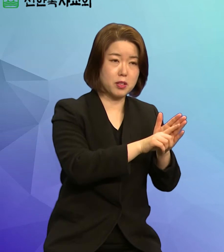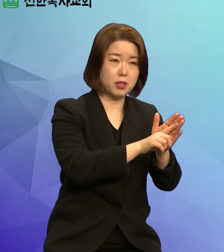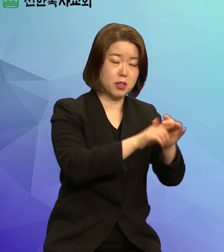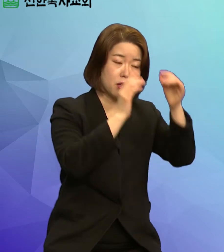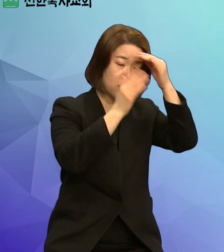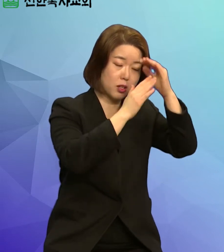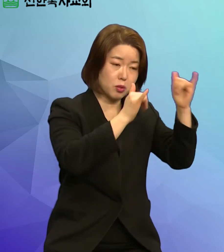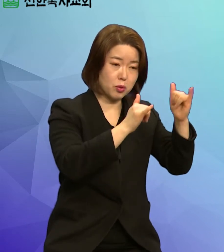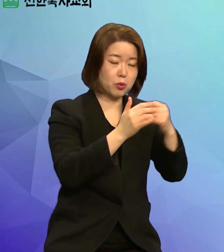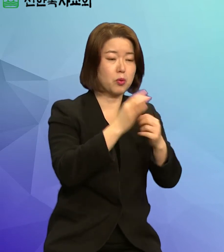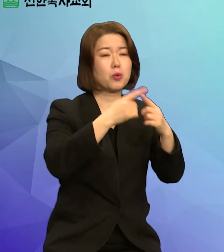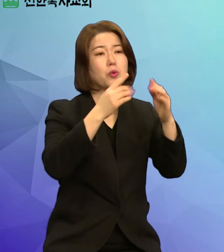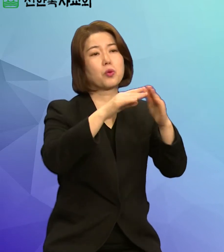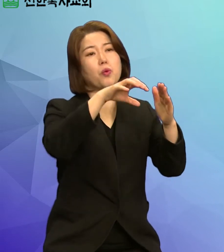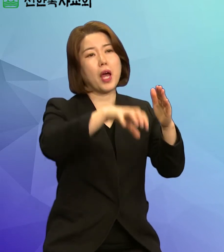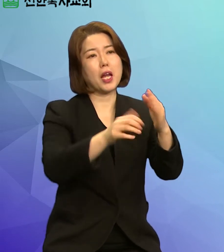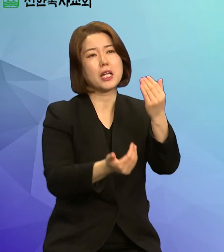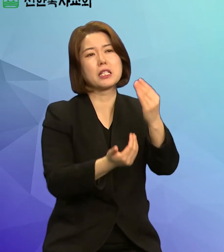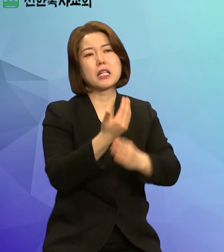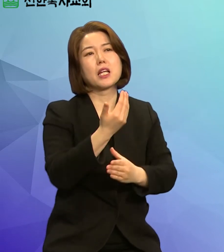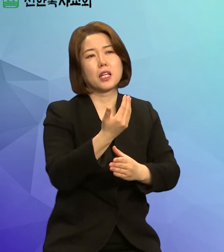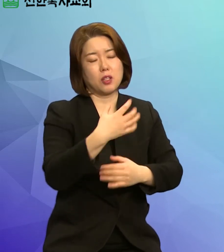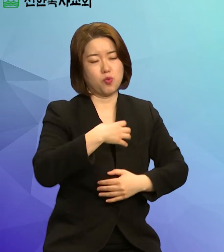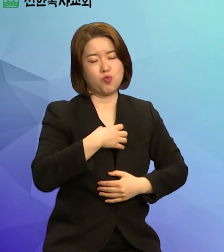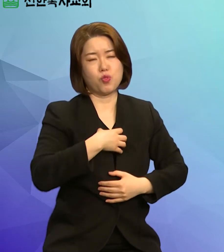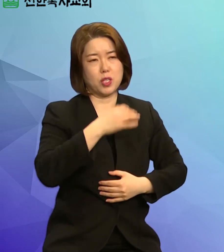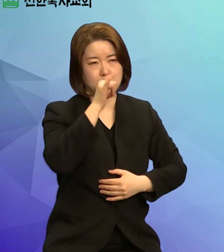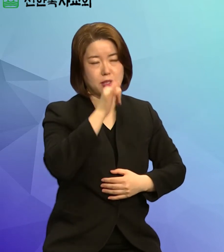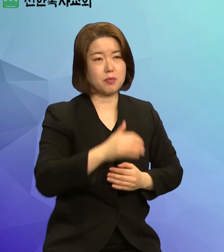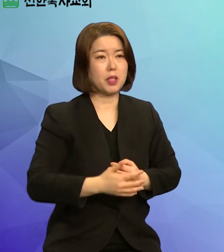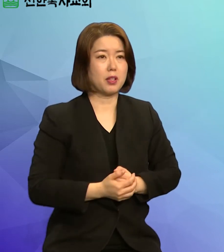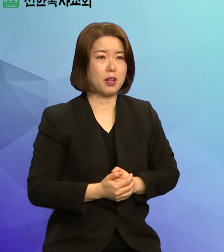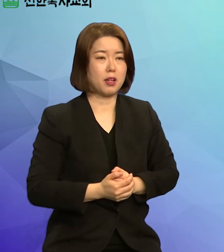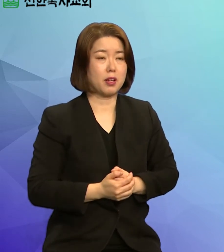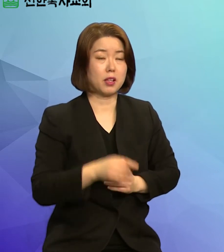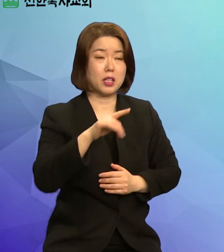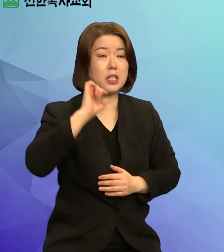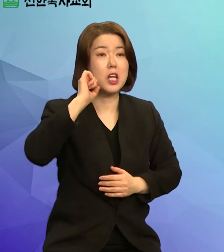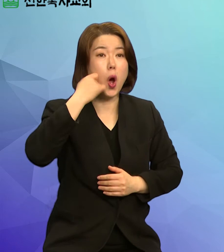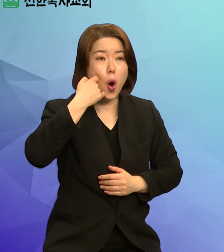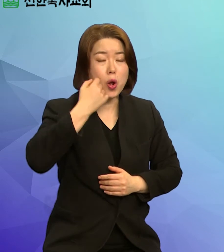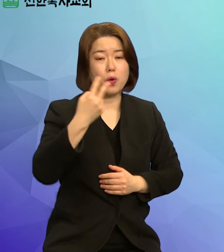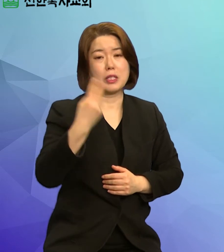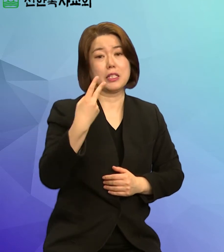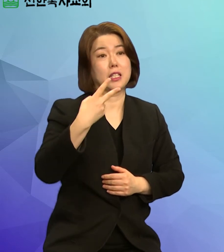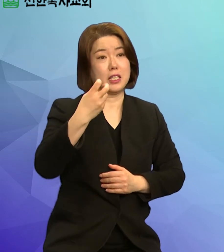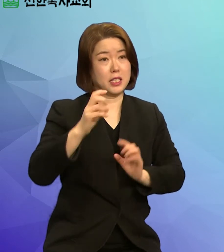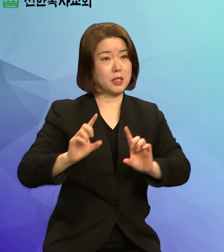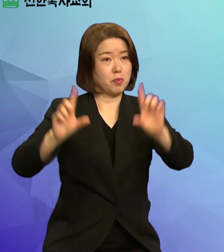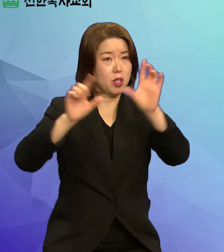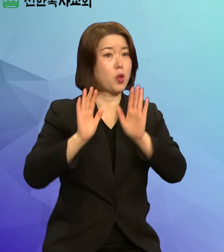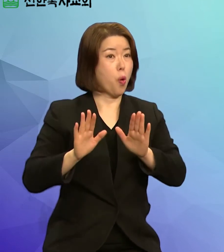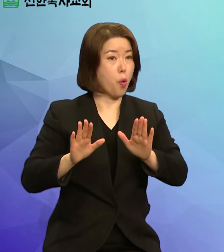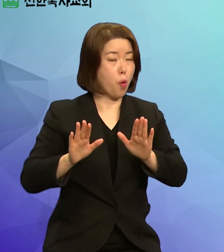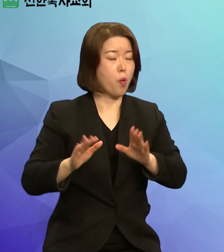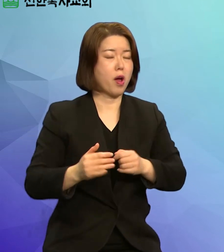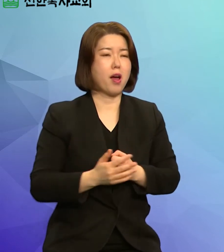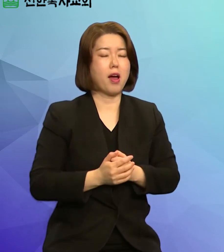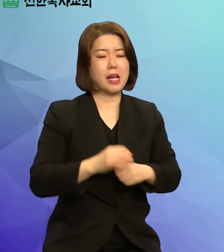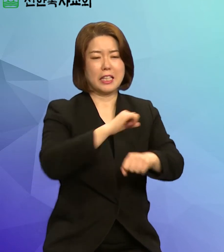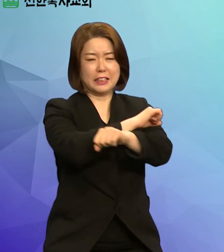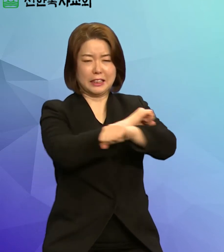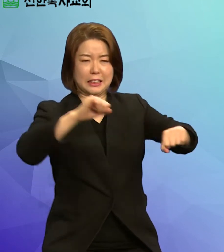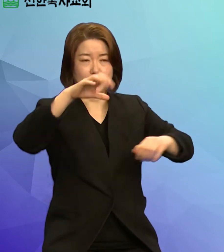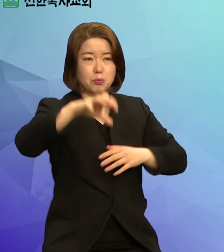안에 일어난 위기입니다. 그런데 이 어려운 2020년 올해 마치